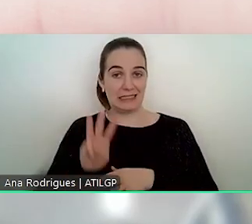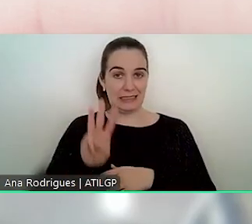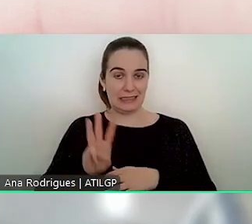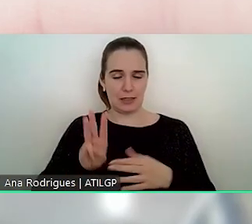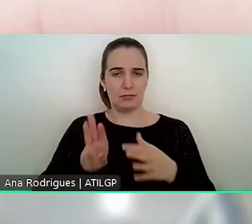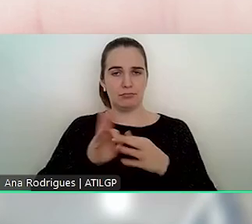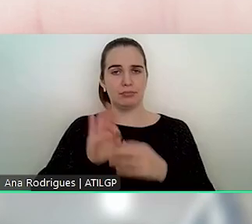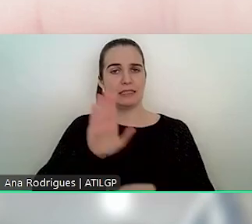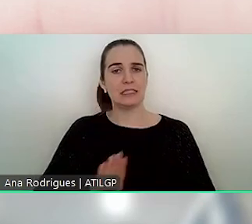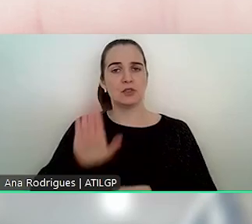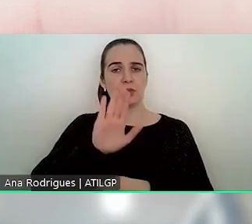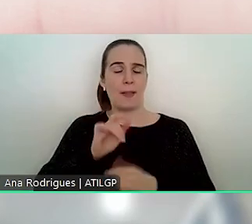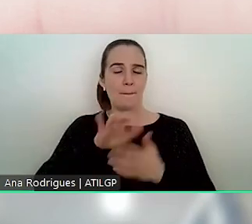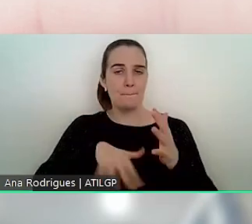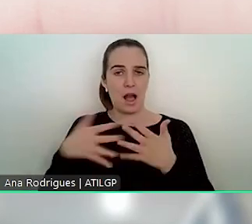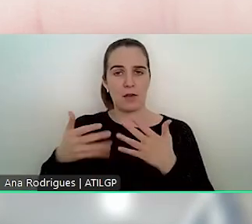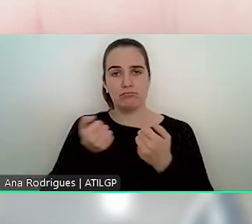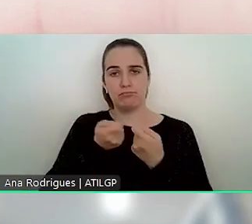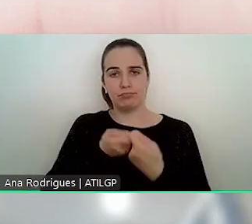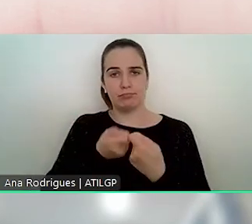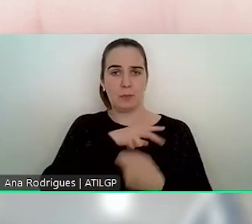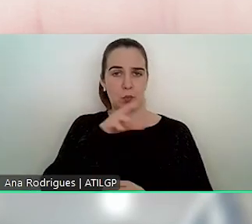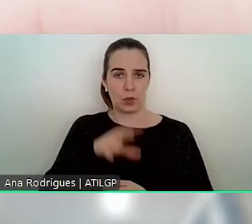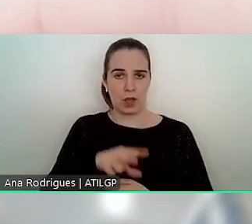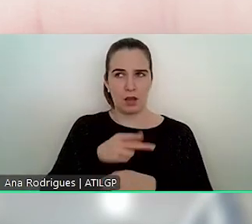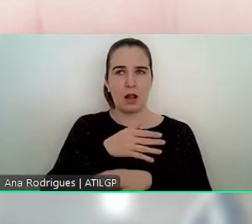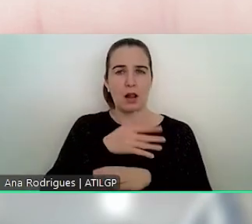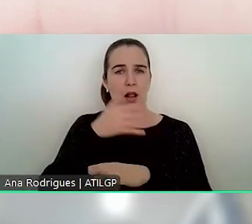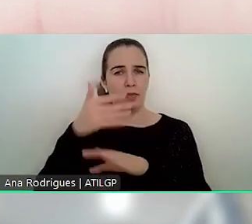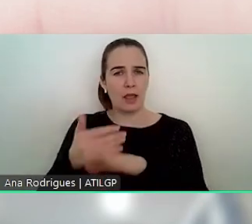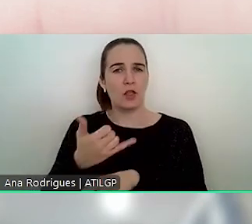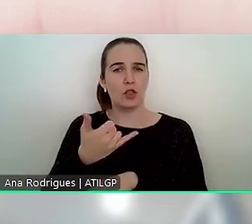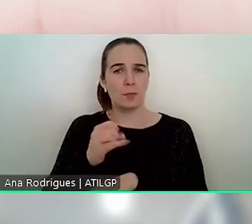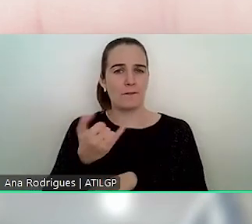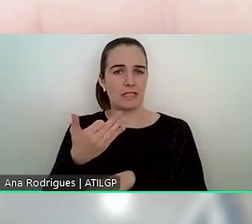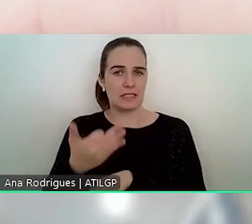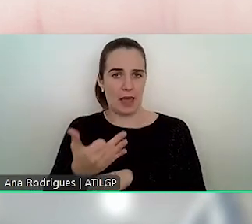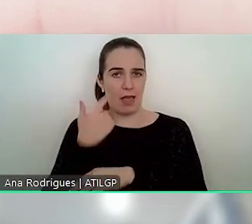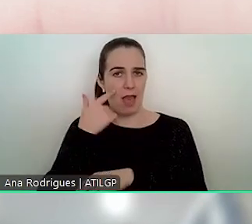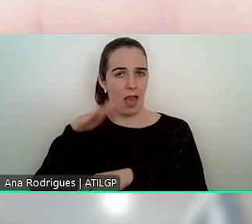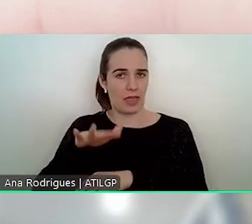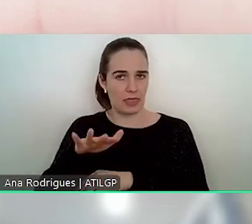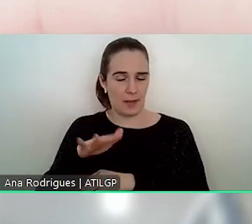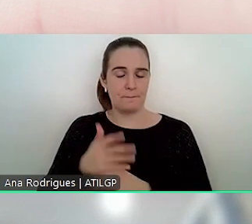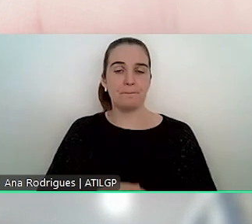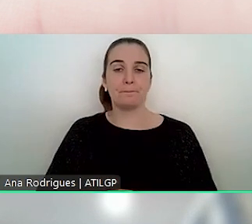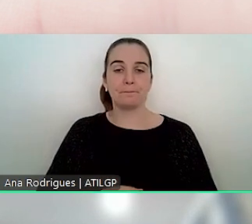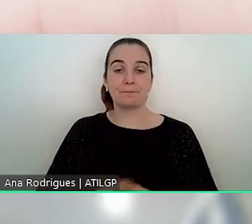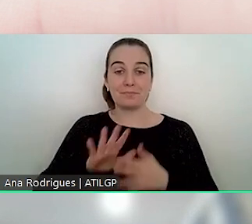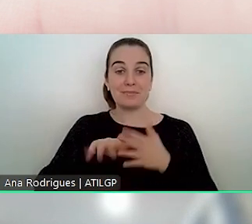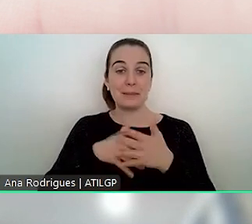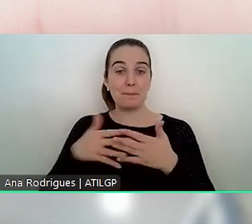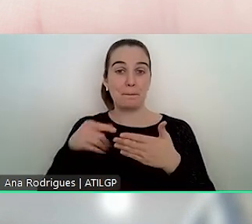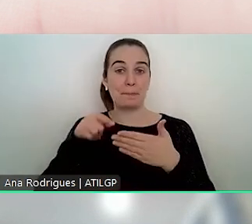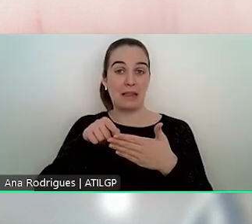da administração aberta, que irá decorrer até 2027, sendo que aquilo que foi